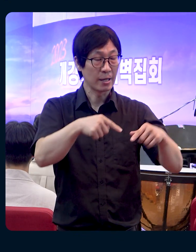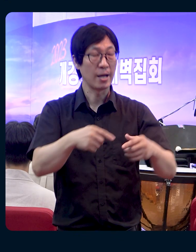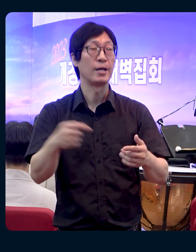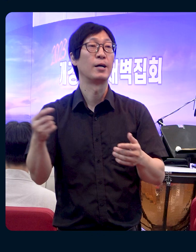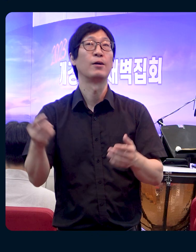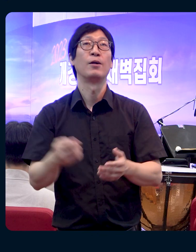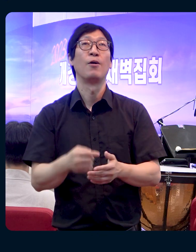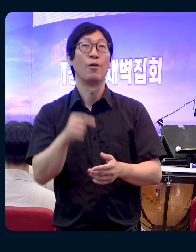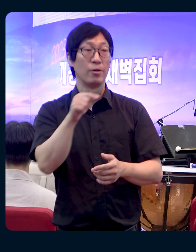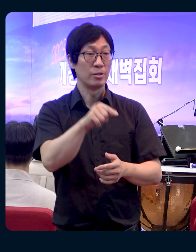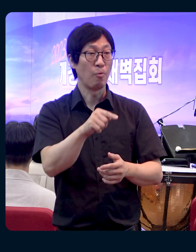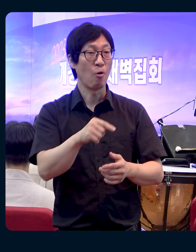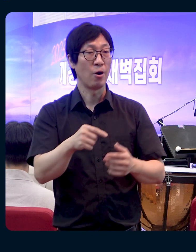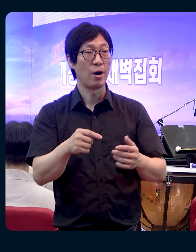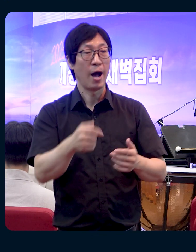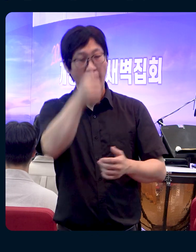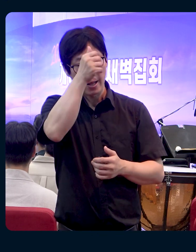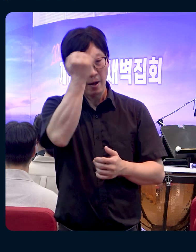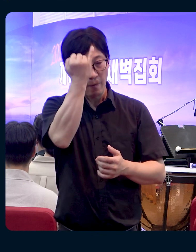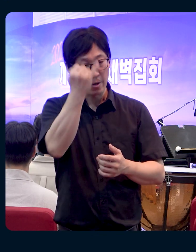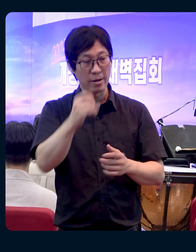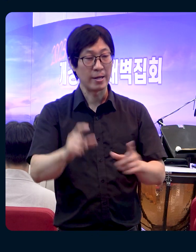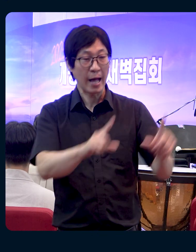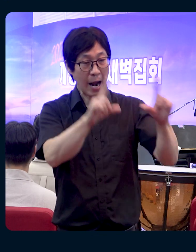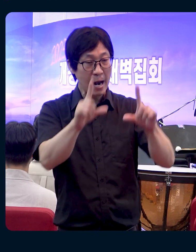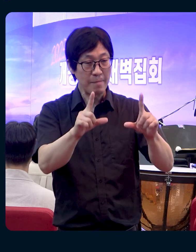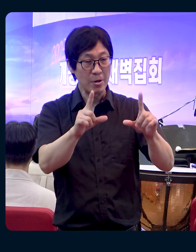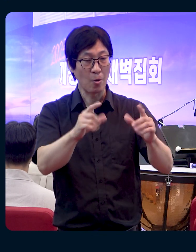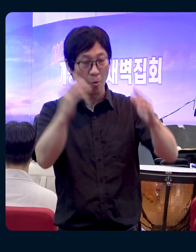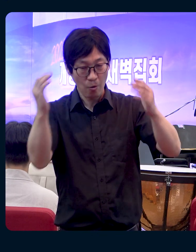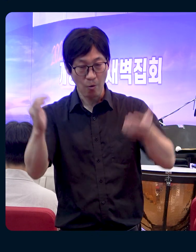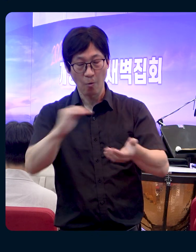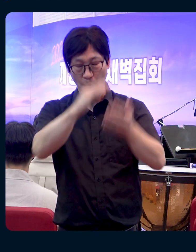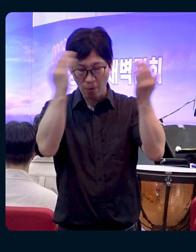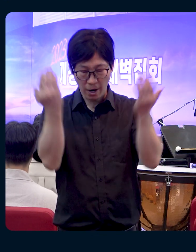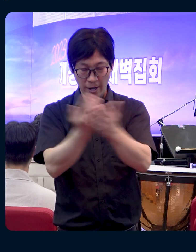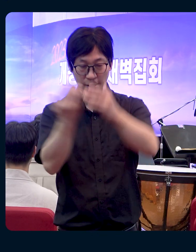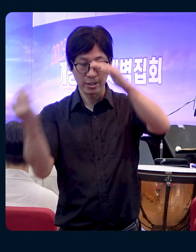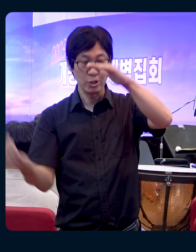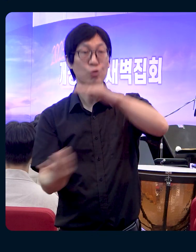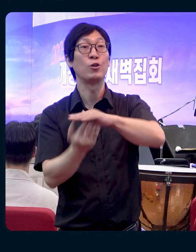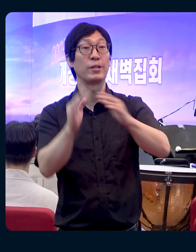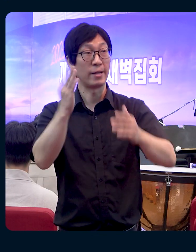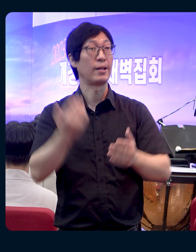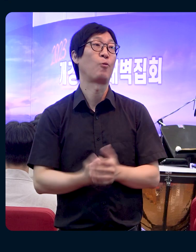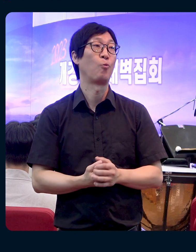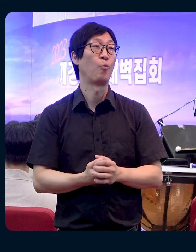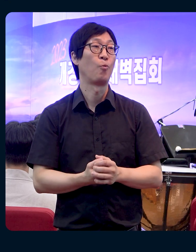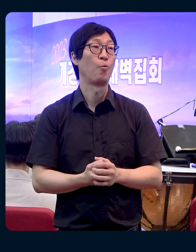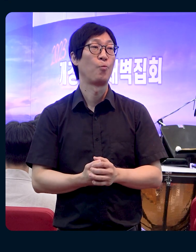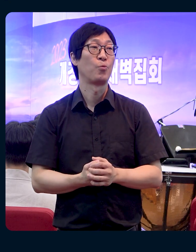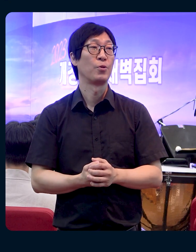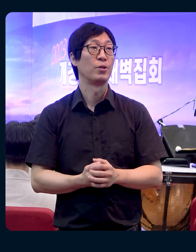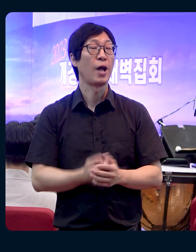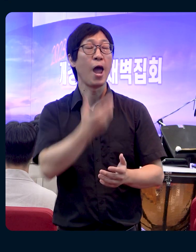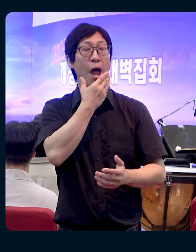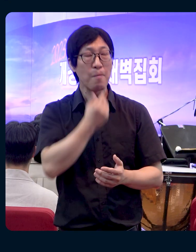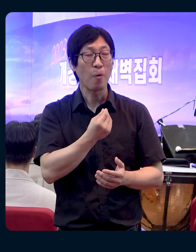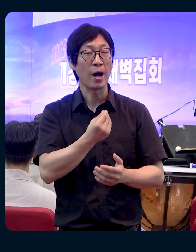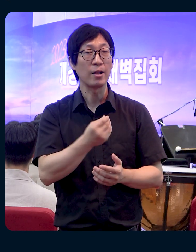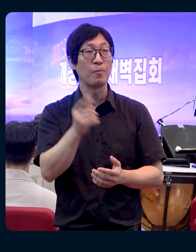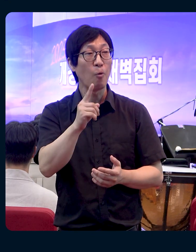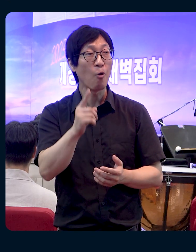가운데 너의 삶이 완성되어 간다는 거예요. 너의 삶에 너의 자아가 완성되어 간다는 거예요. 네가 제일 행복할 수